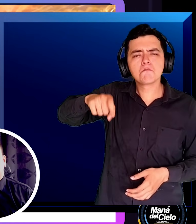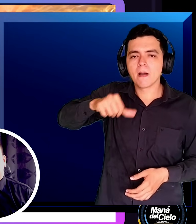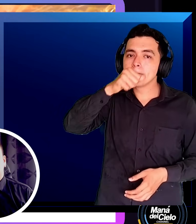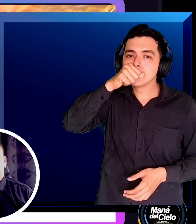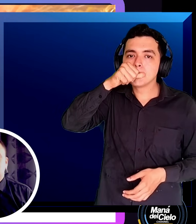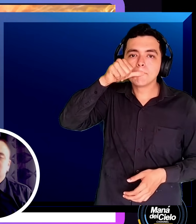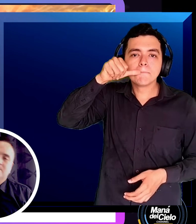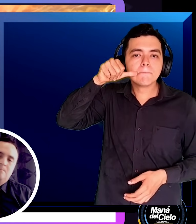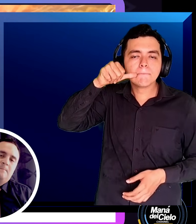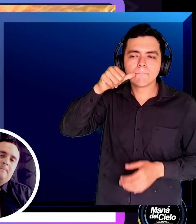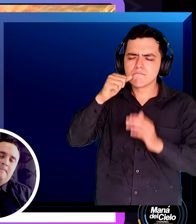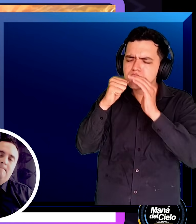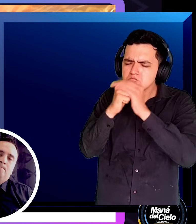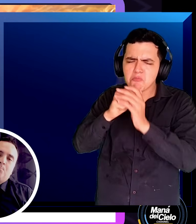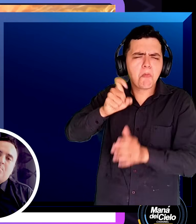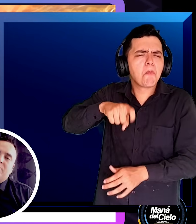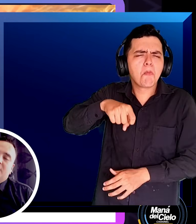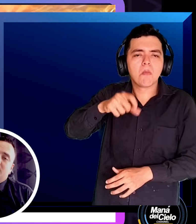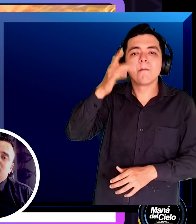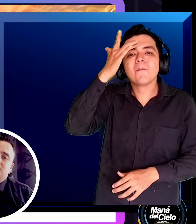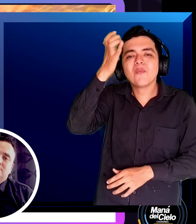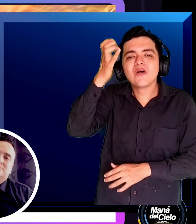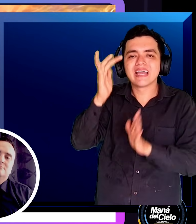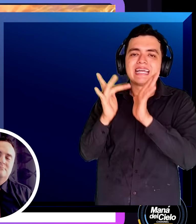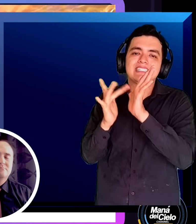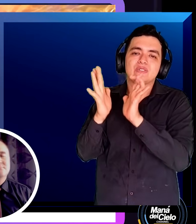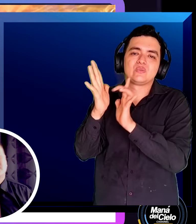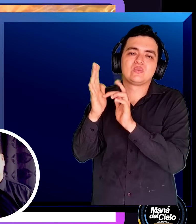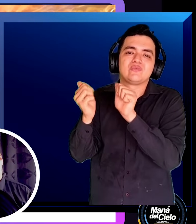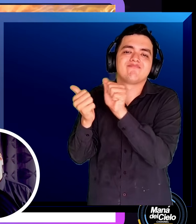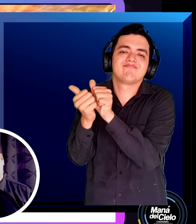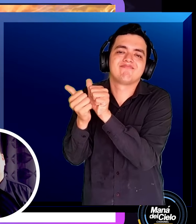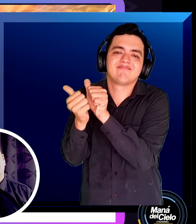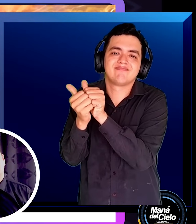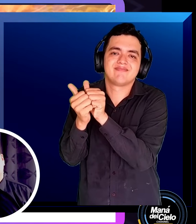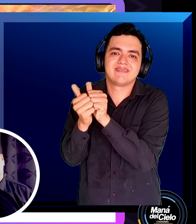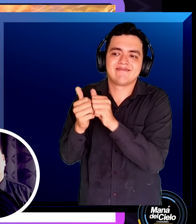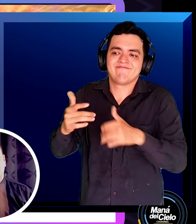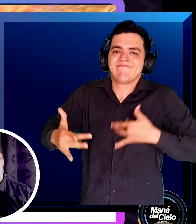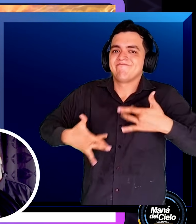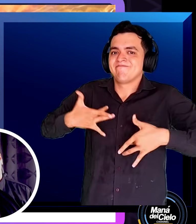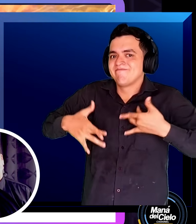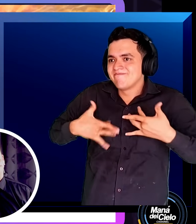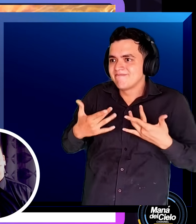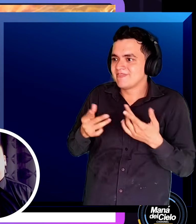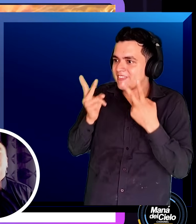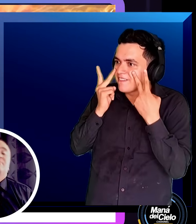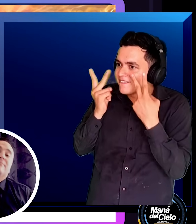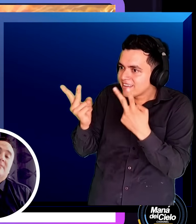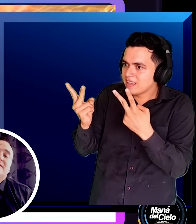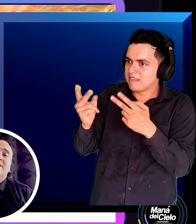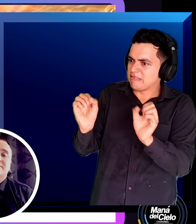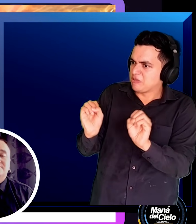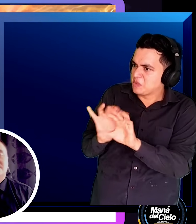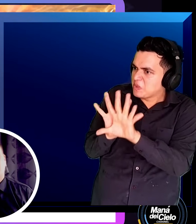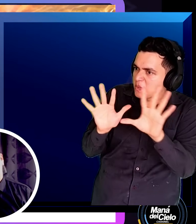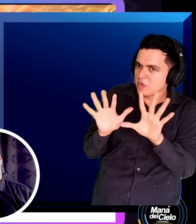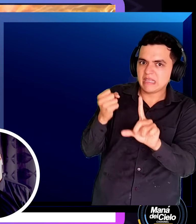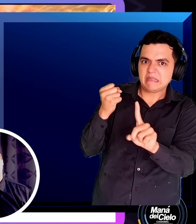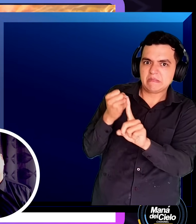Respecto al ayuno que Jesús se refería, era